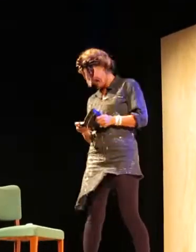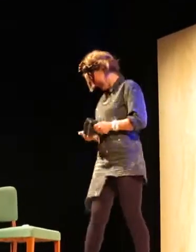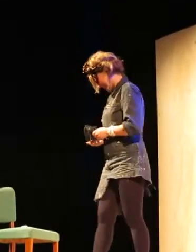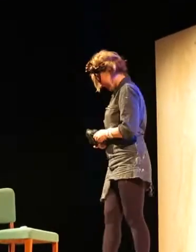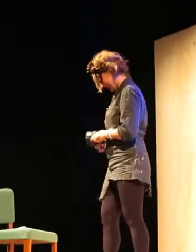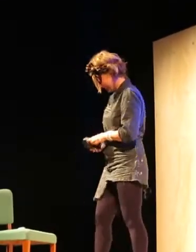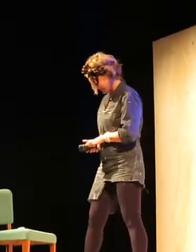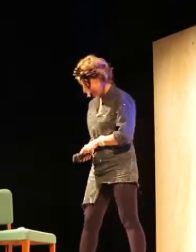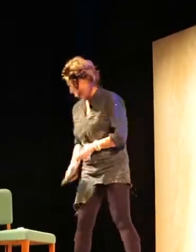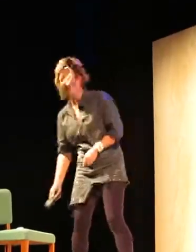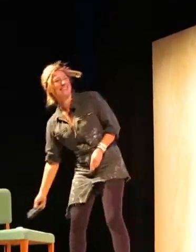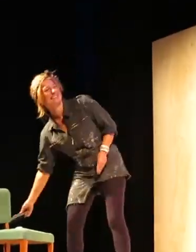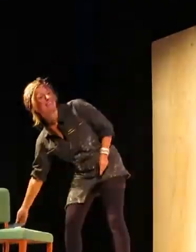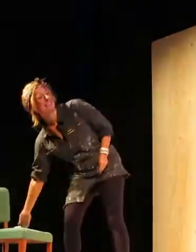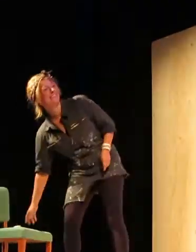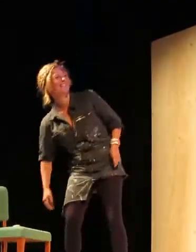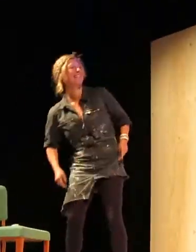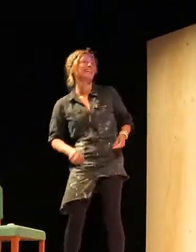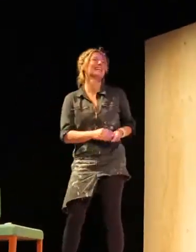Vill du ta en